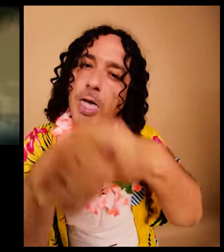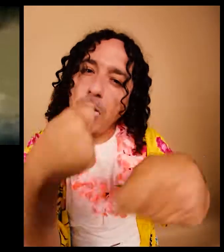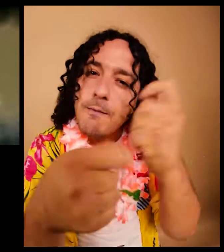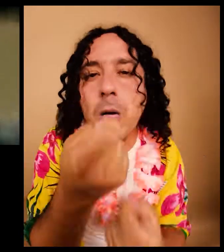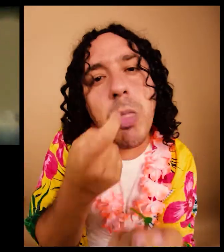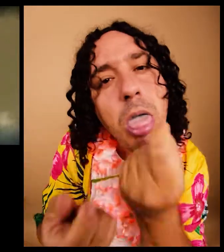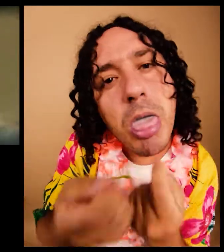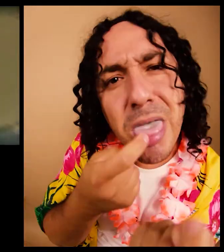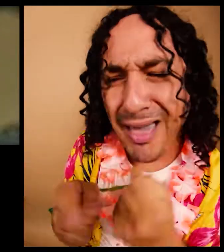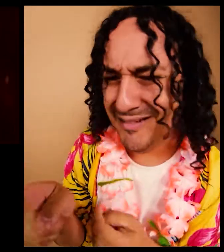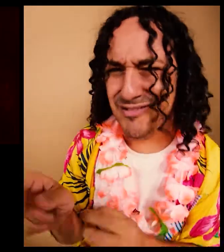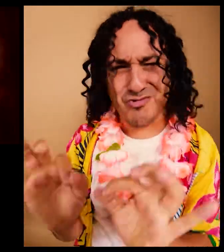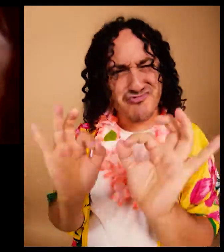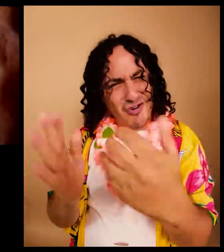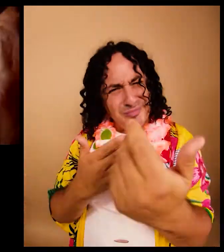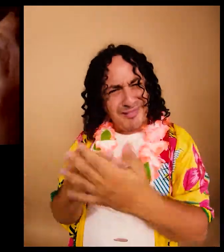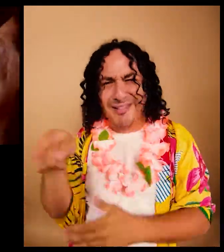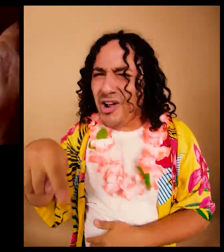normal